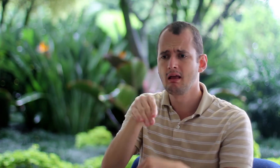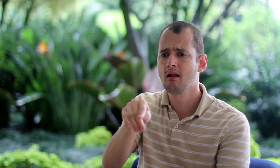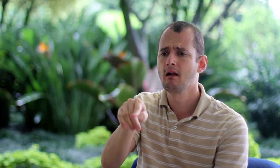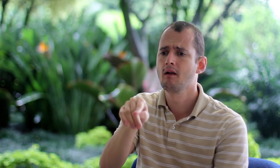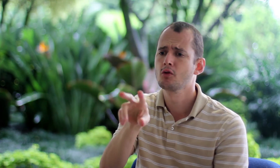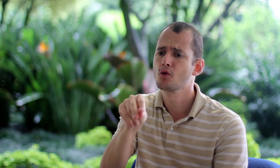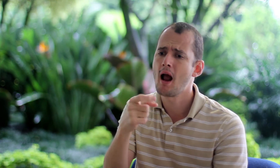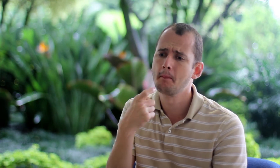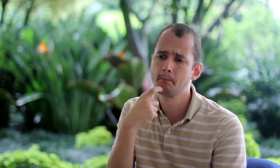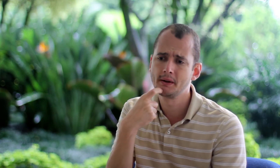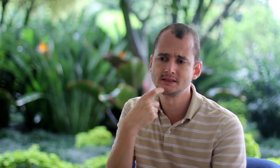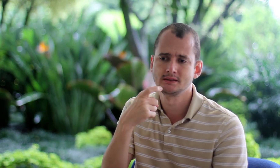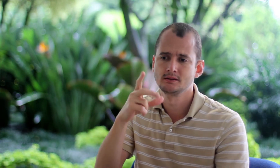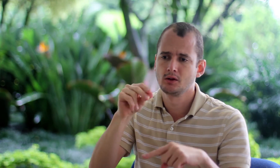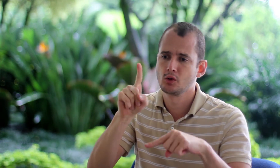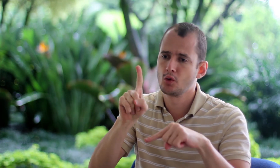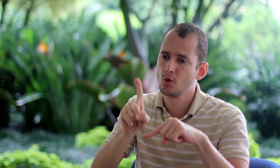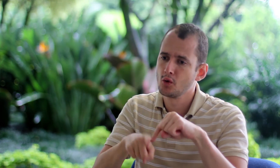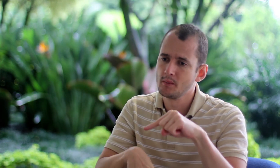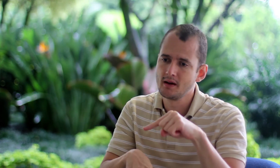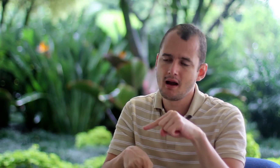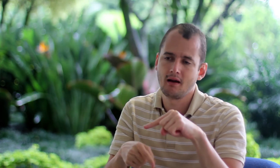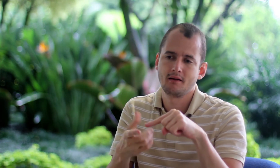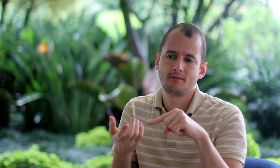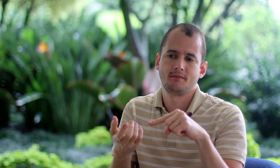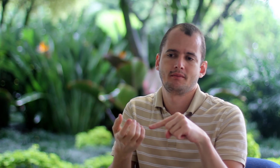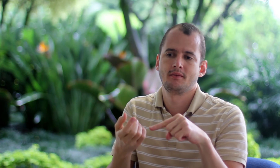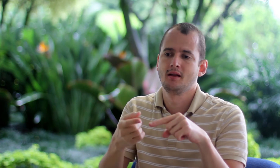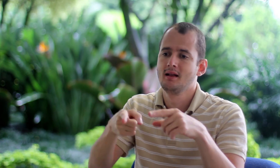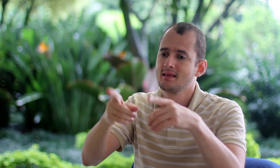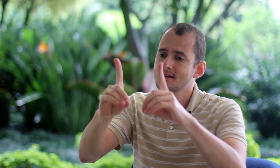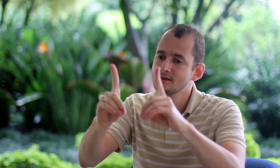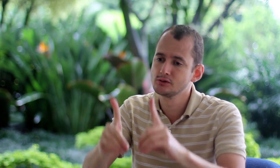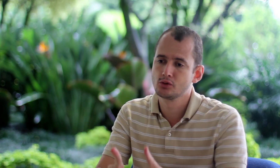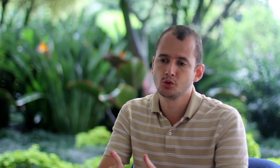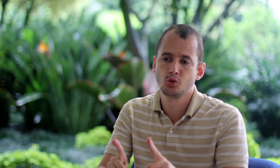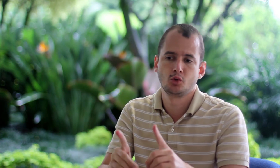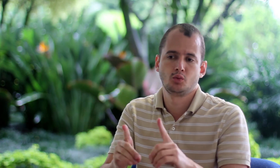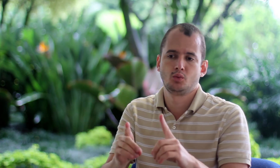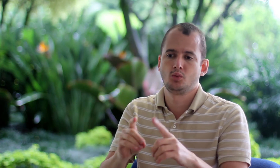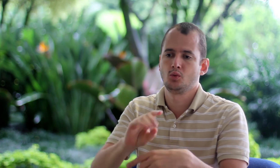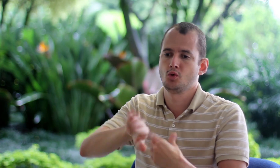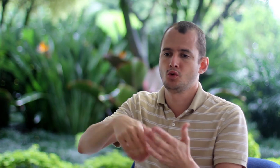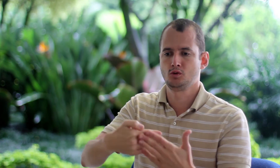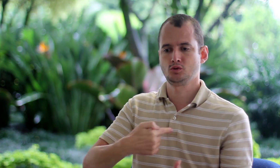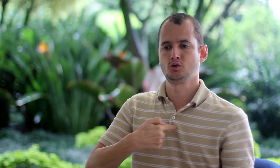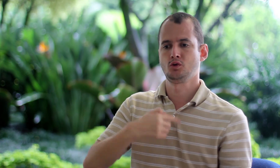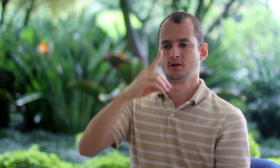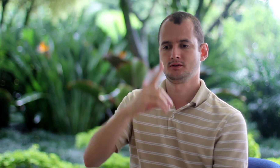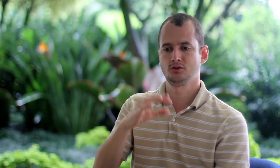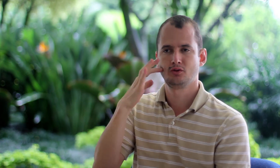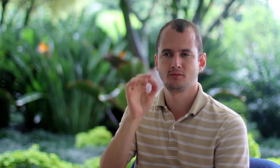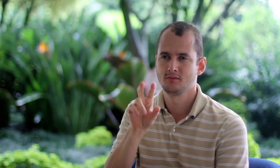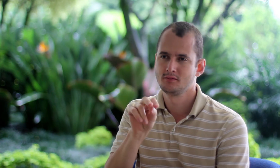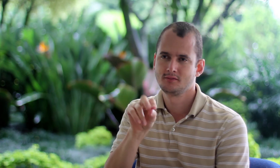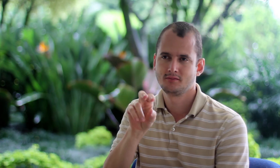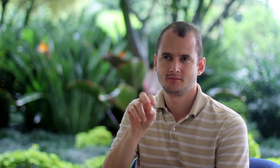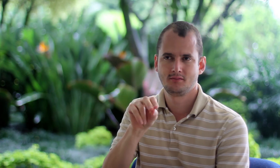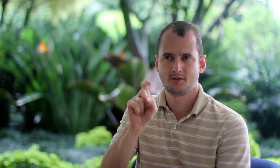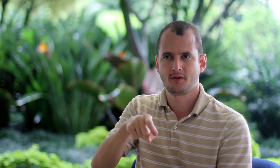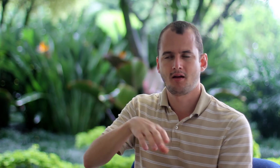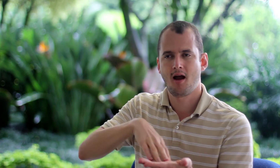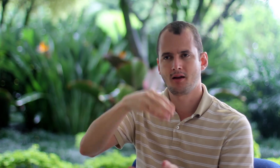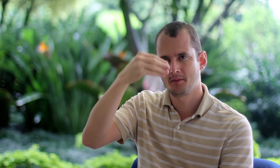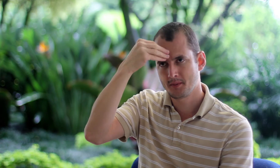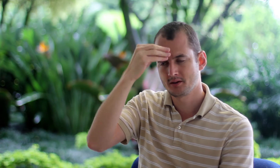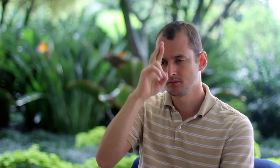discriminen. No tengan mitos ni estereotipos de que no somos capaces, que no podemos tomar decisiones